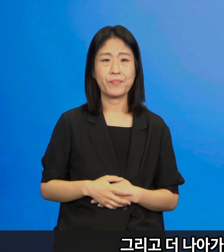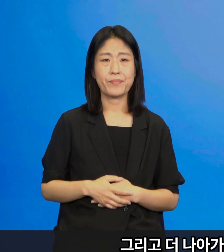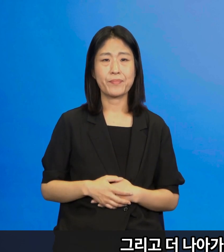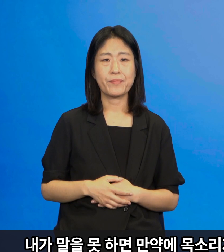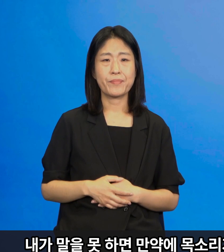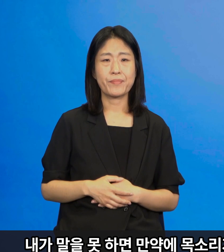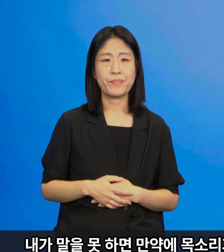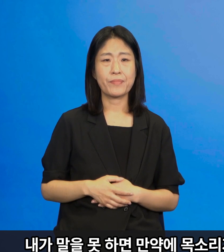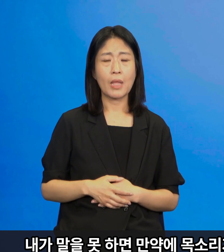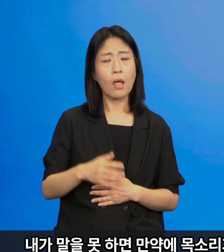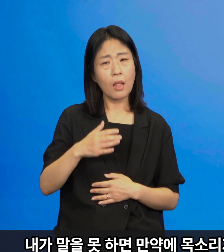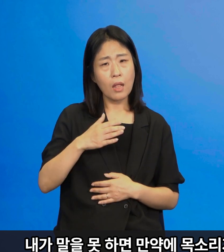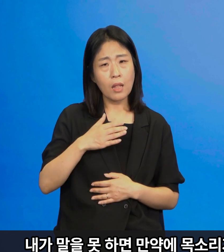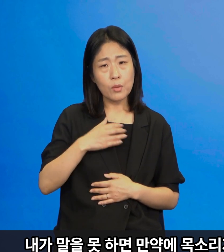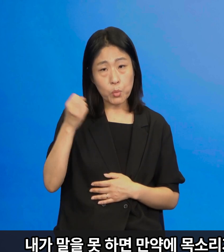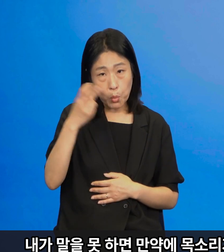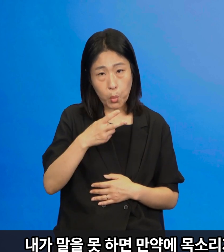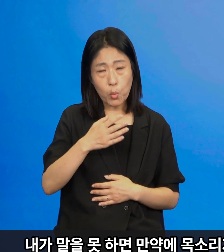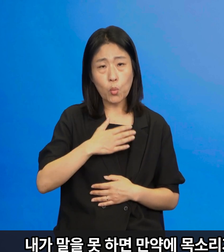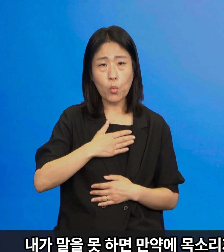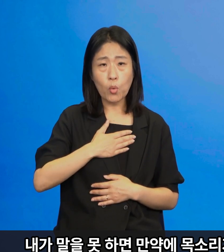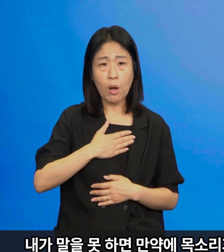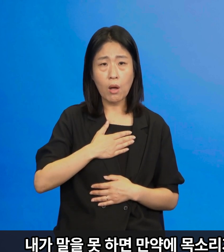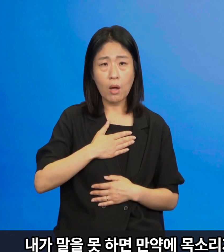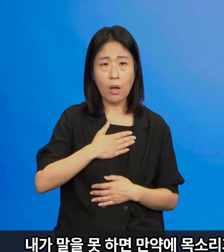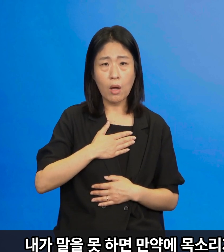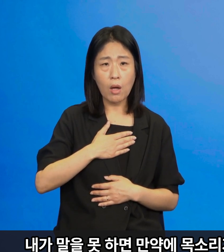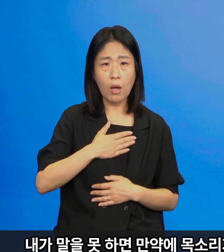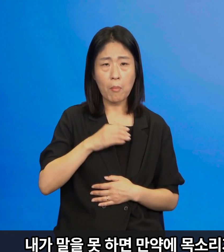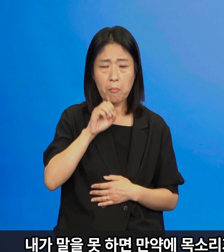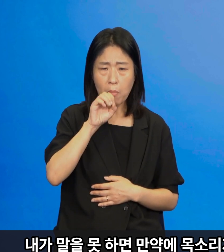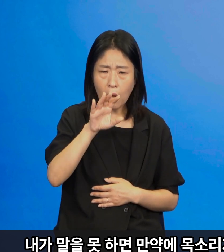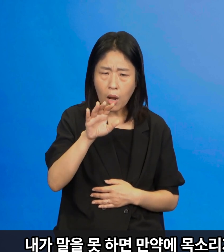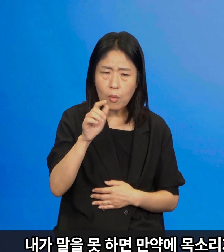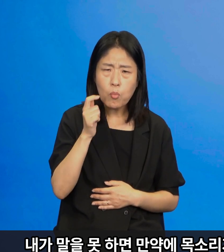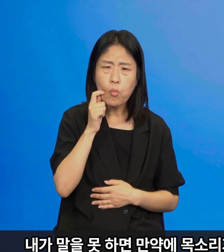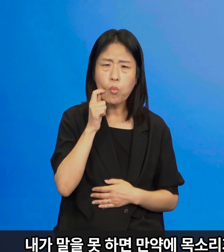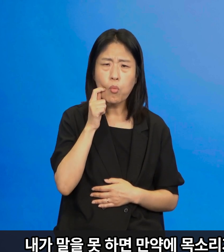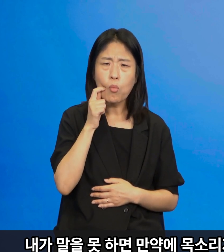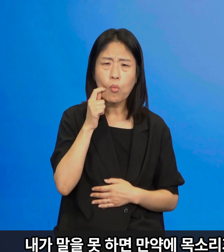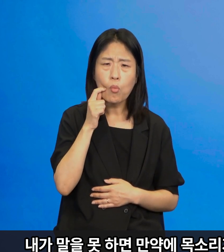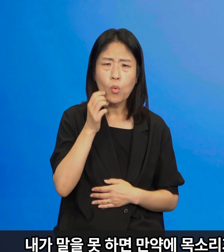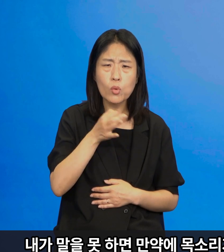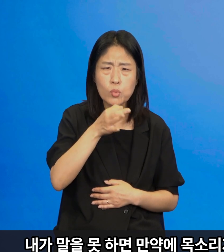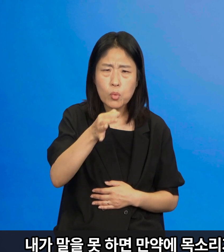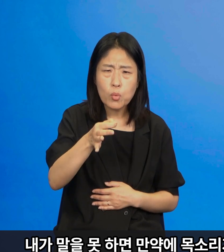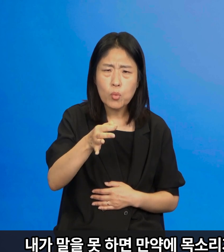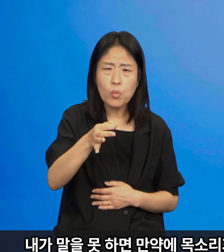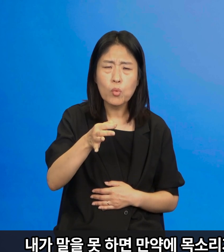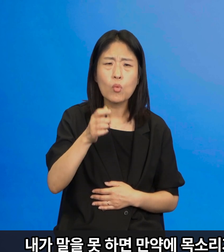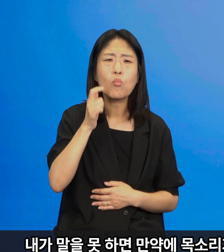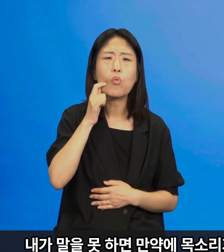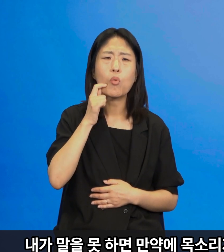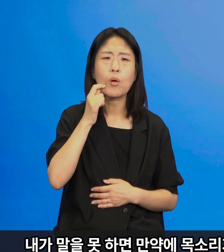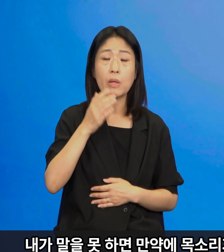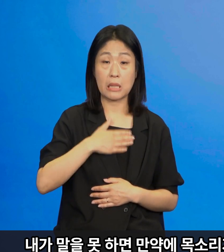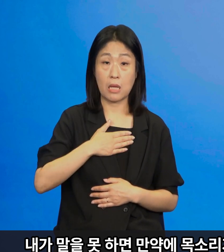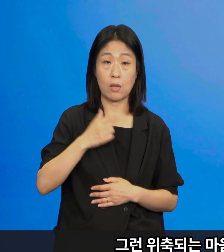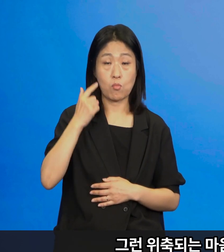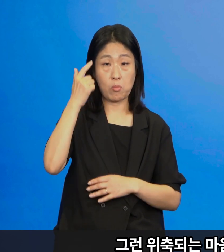확장되니까 내가 말을 못하면, 만약에 목소리가 안 나오면 목회를 과연 할 수